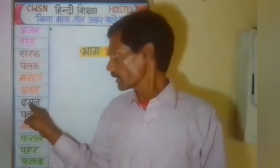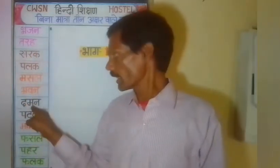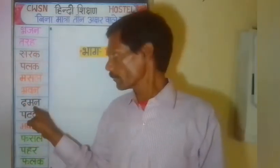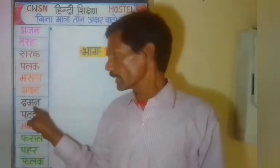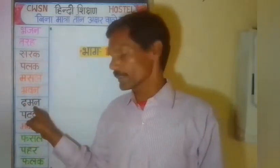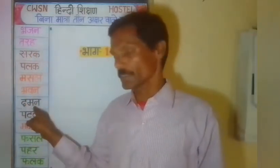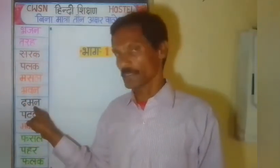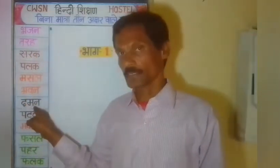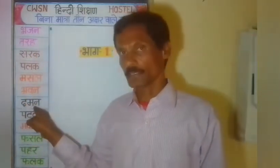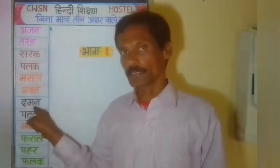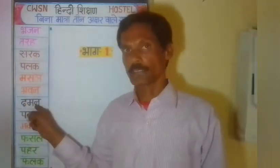दमन,